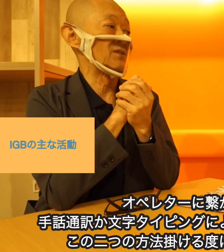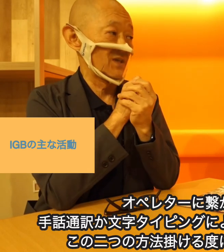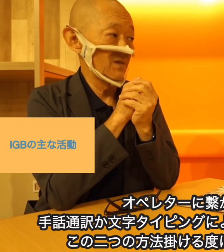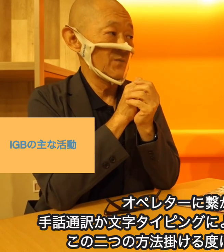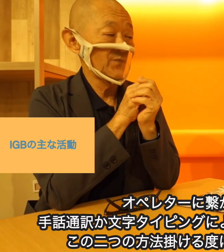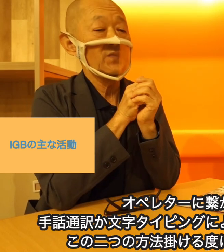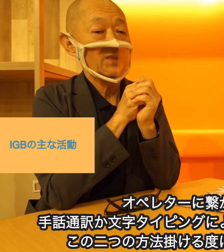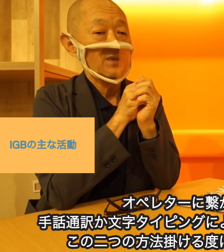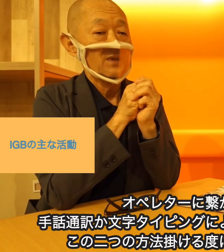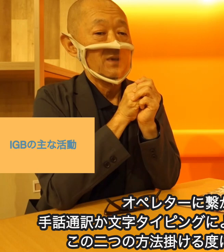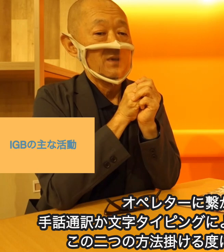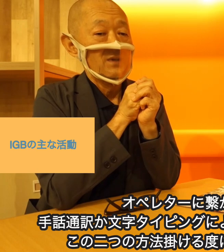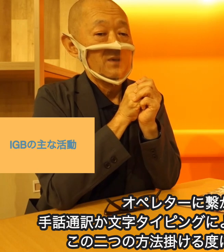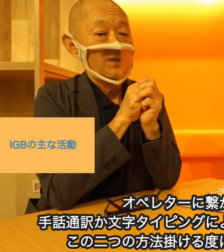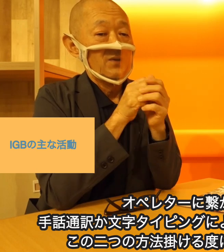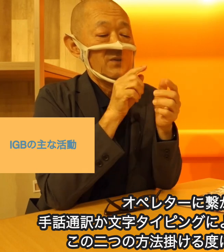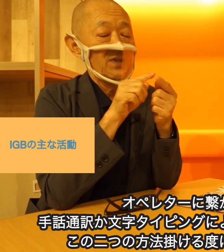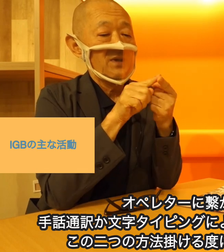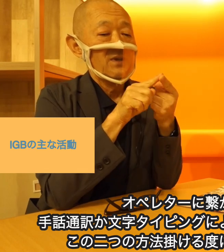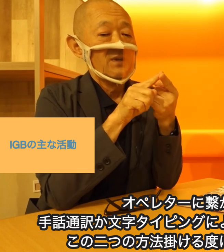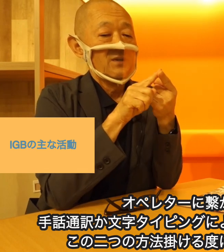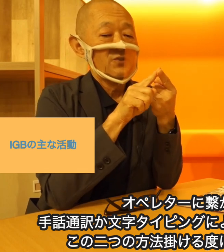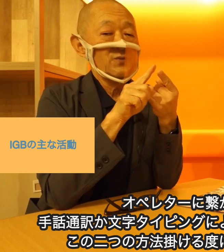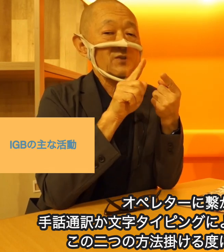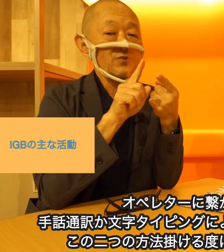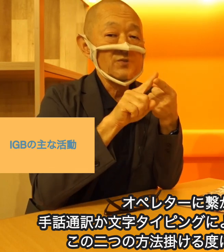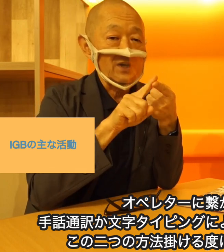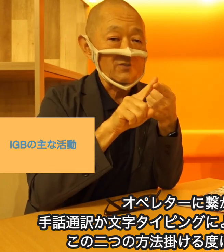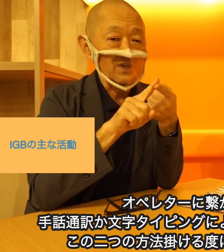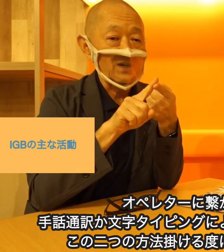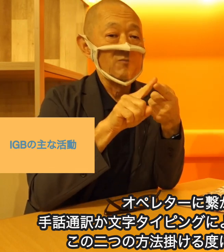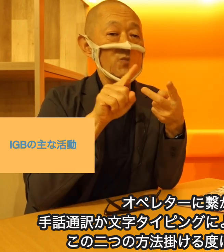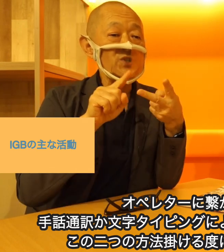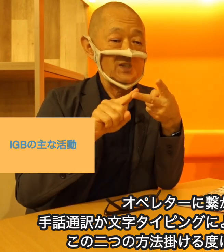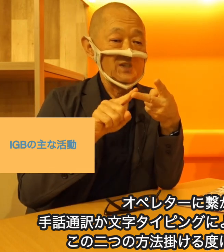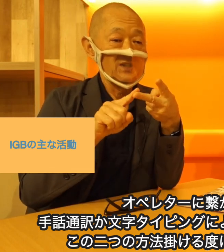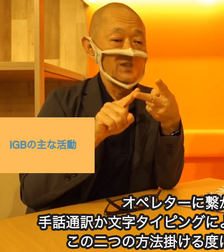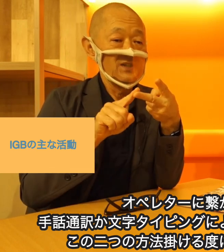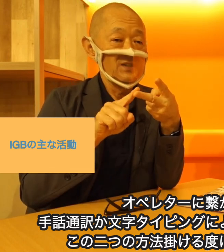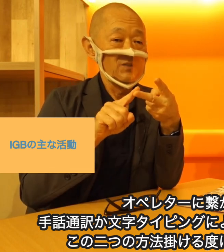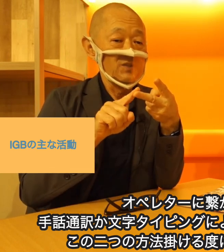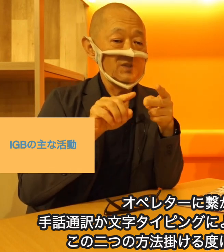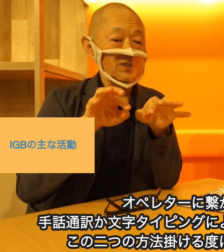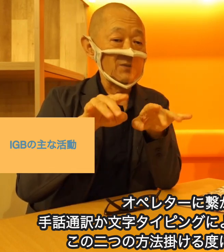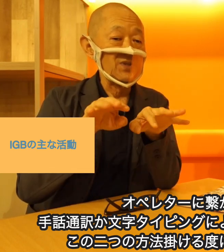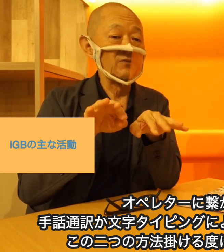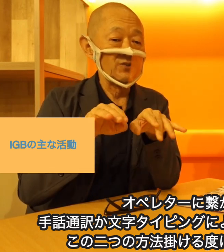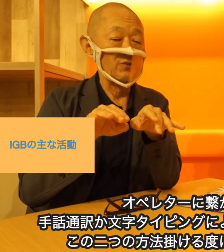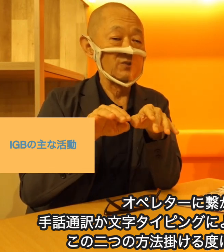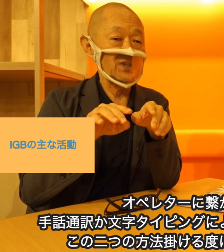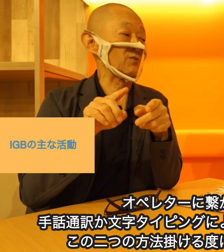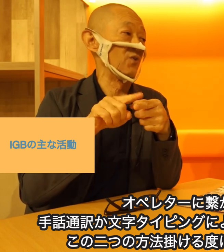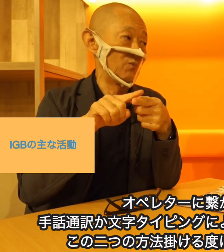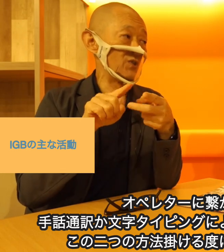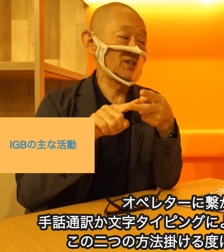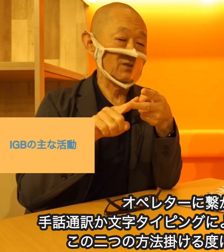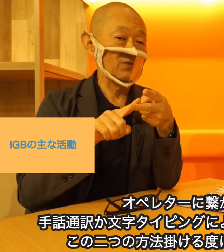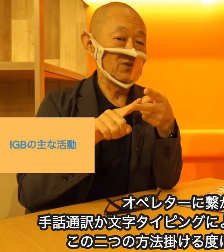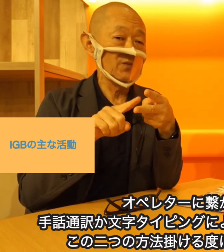ね。で手話通訳か文字タイピングによるチャット、文字チャット、